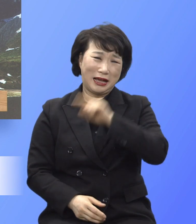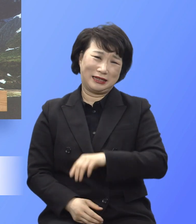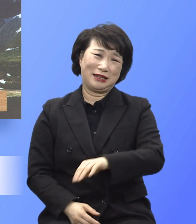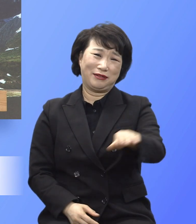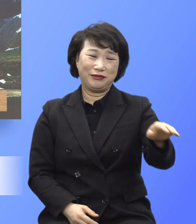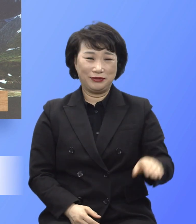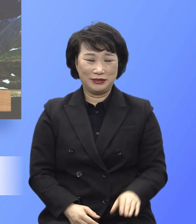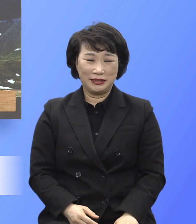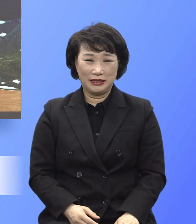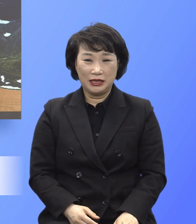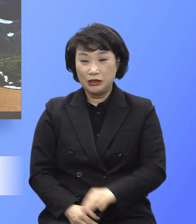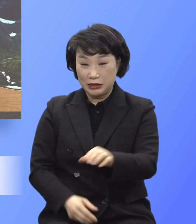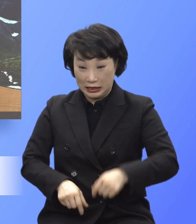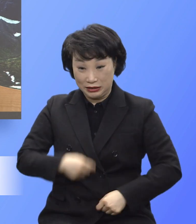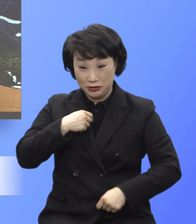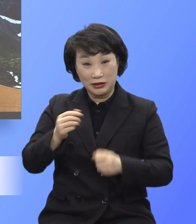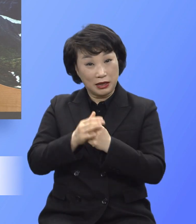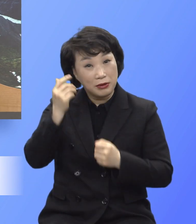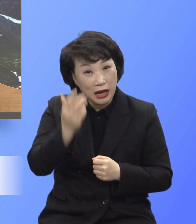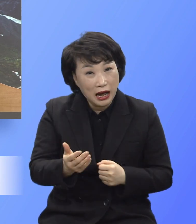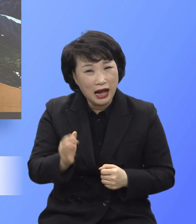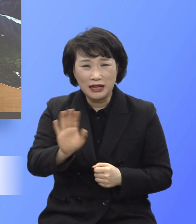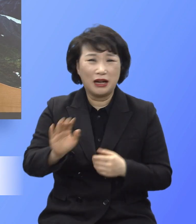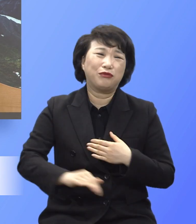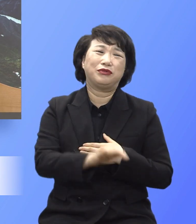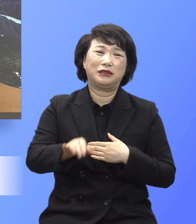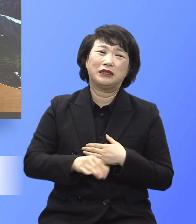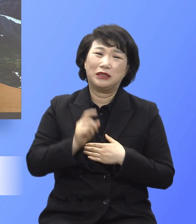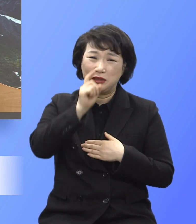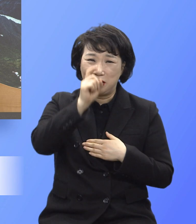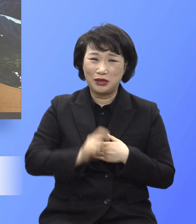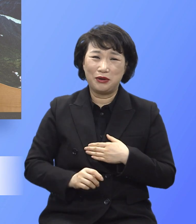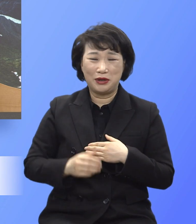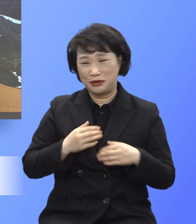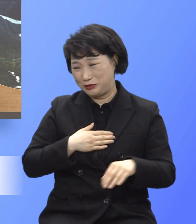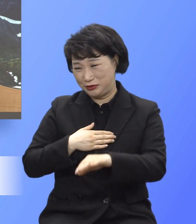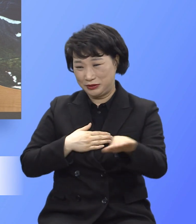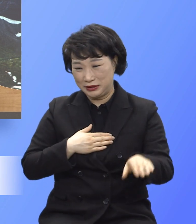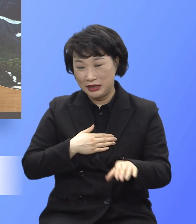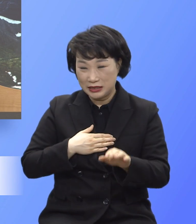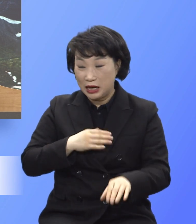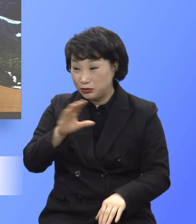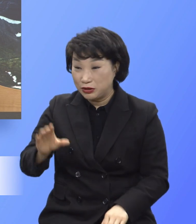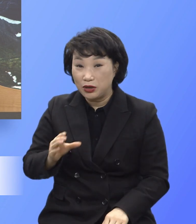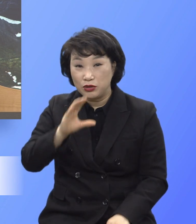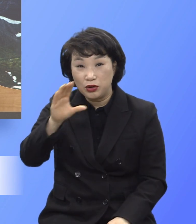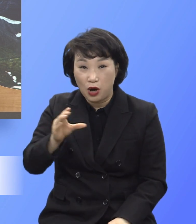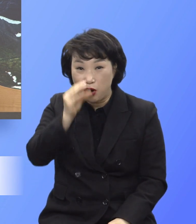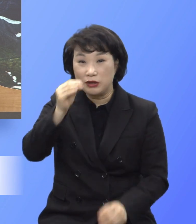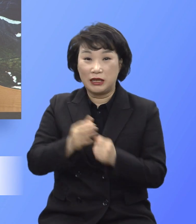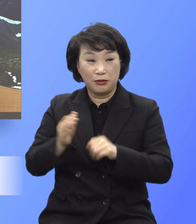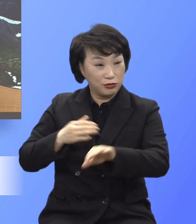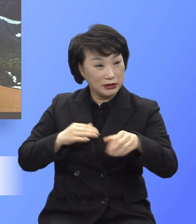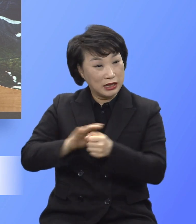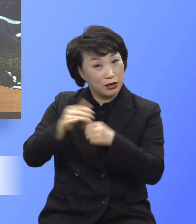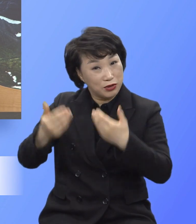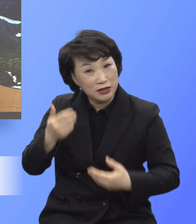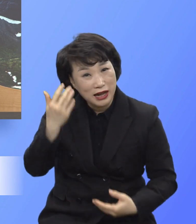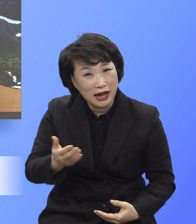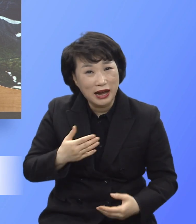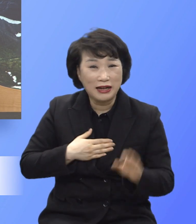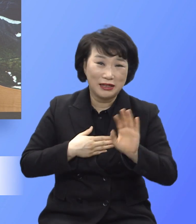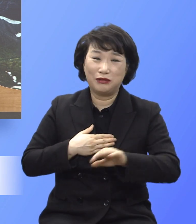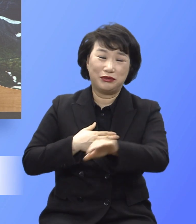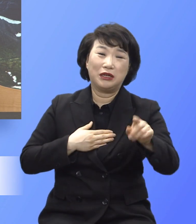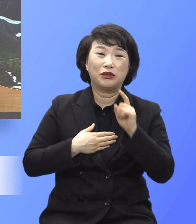때문에 우리가 의롭기 때문에 아니야 불의하기 때문에 우리가 거룩하기 때문에 사랑했을까 아니요